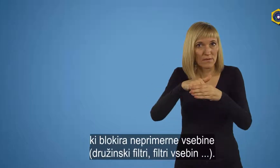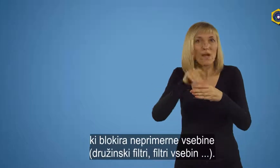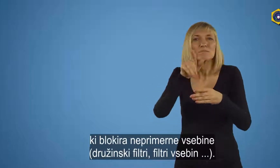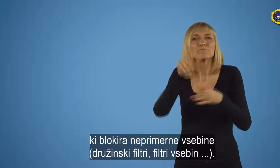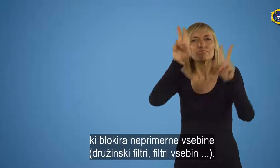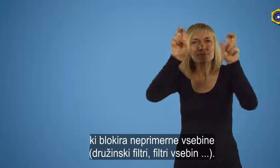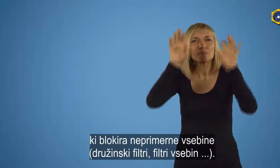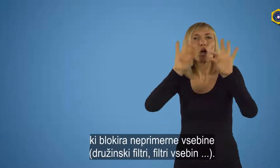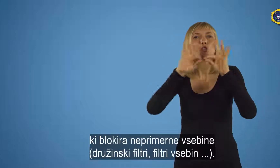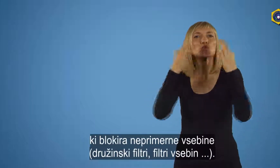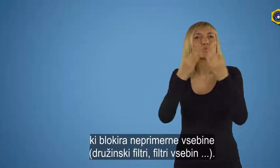vsebin.